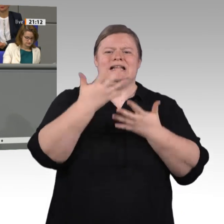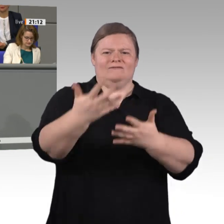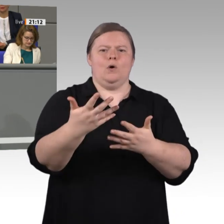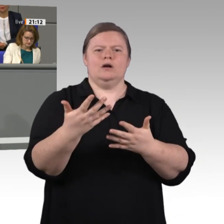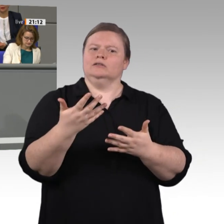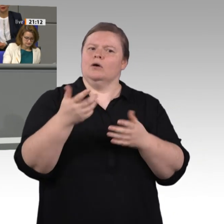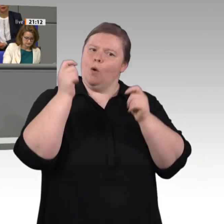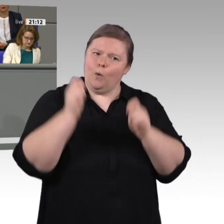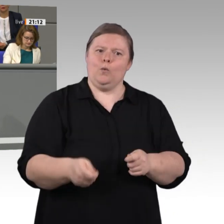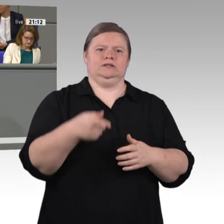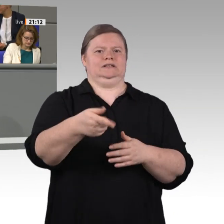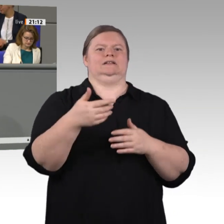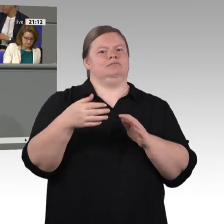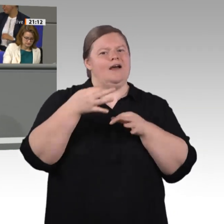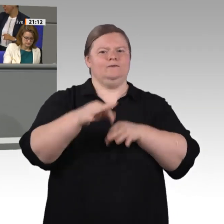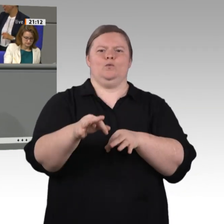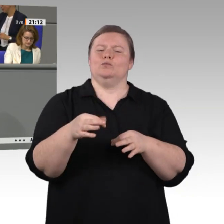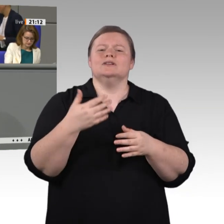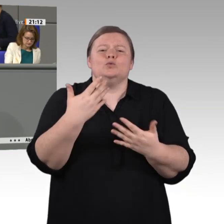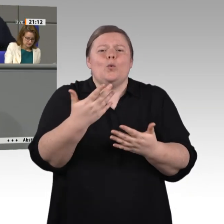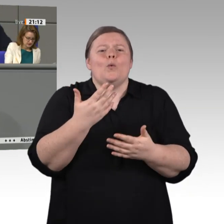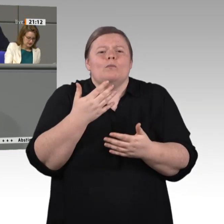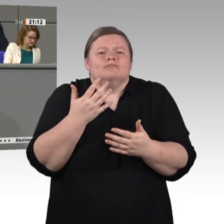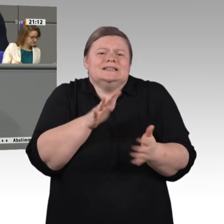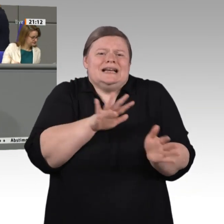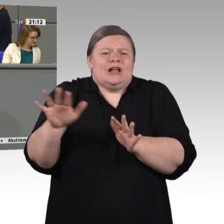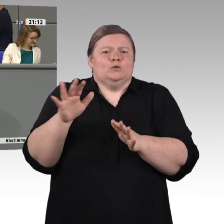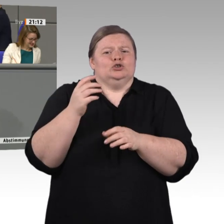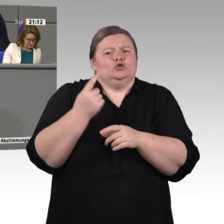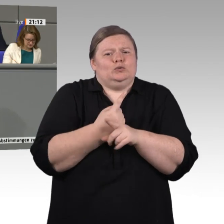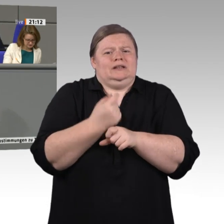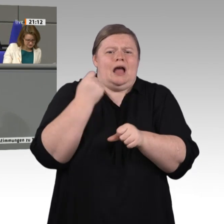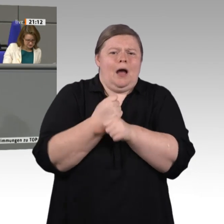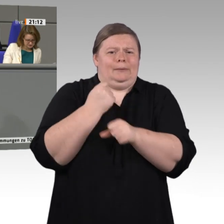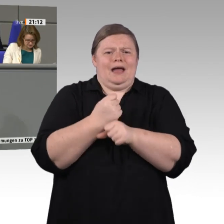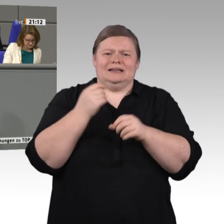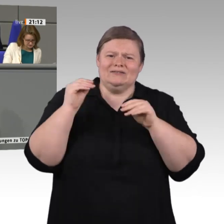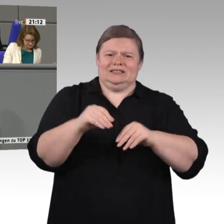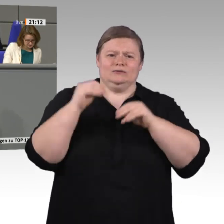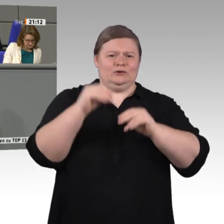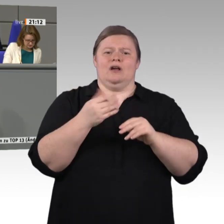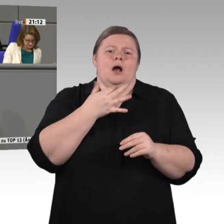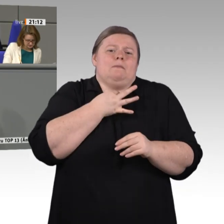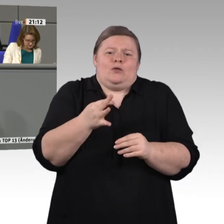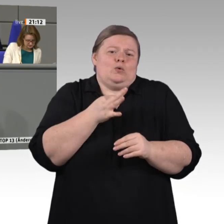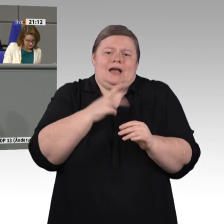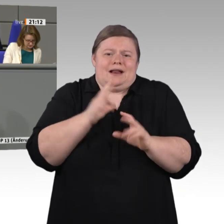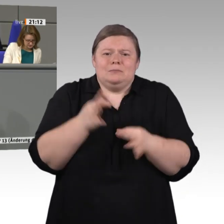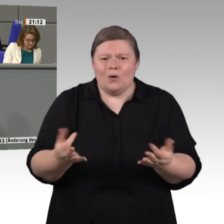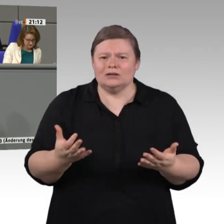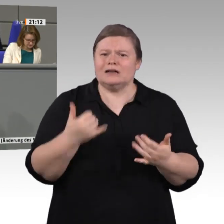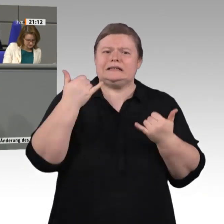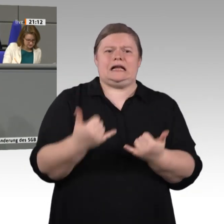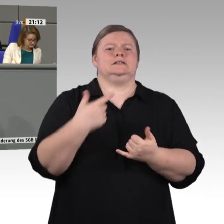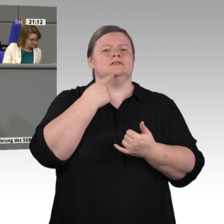dem Jahressteuergesetz, wie es früher hieß, dem Gesetz für die Elektromobilität, noch eine möglicherweise teilweise Umsatzbesteuerung des Mittagessens in